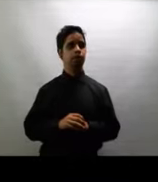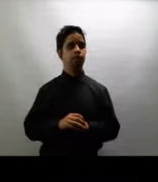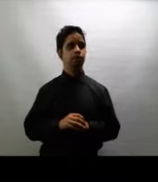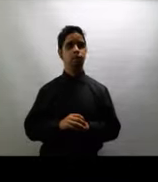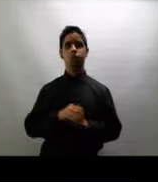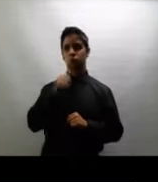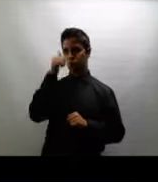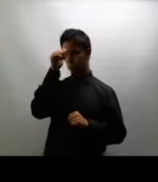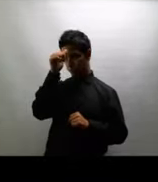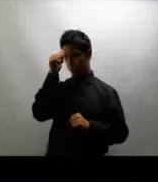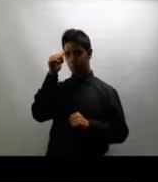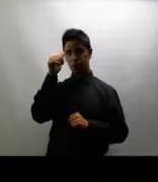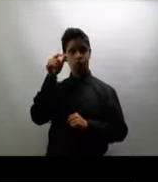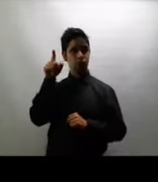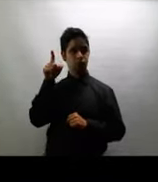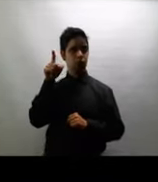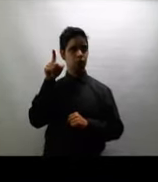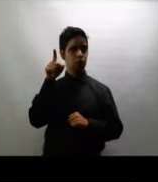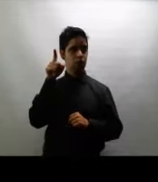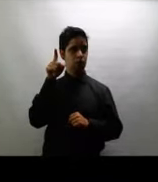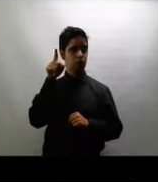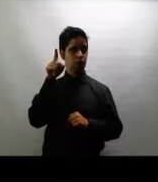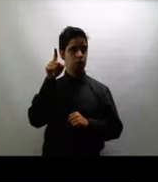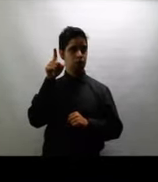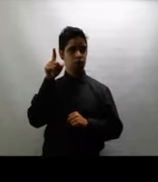nos escriquillamos fue la caminata esa que.